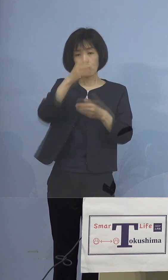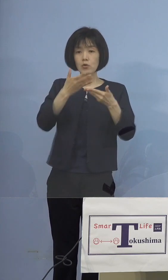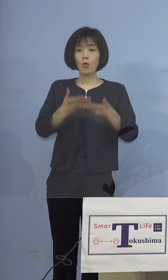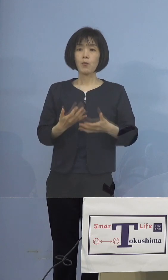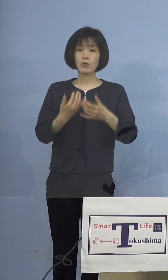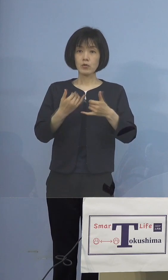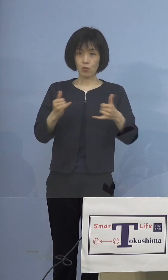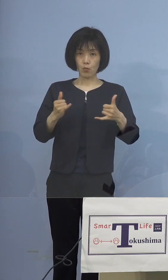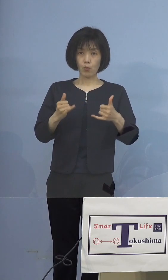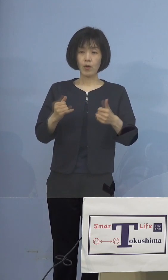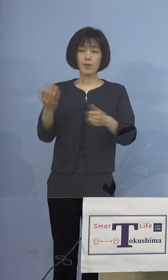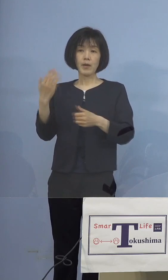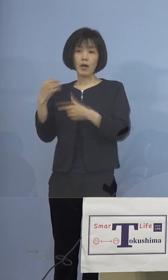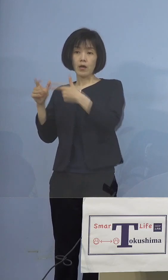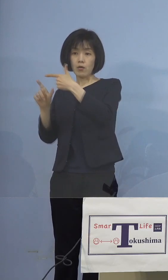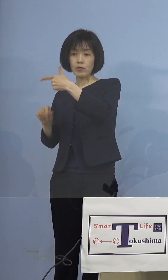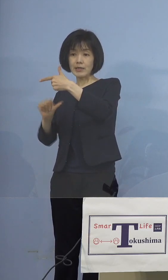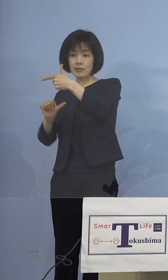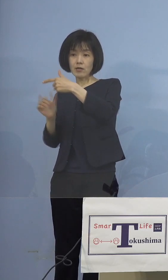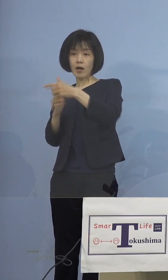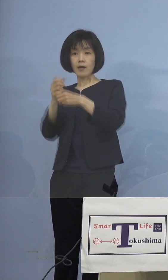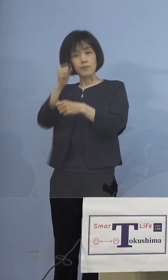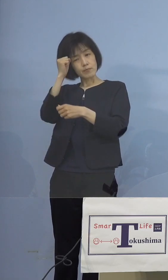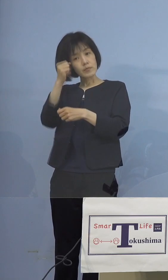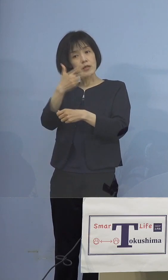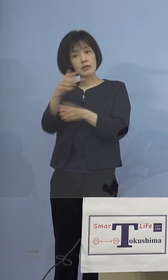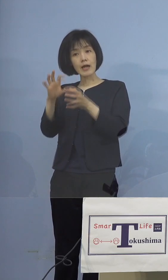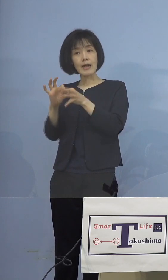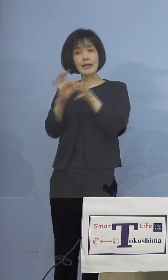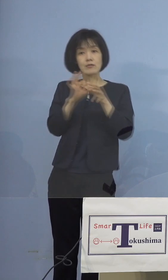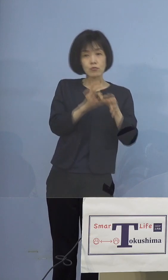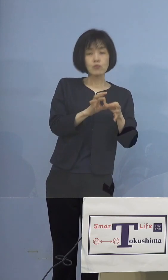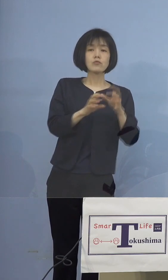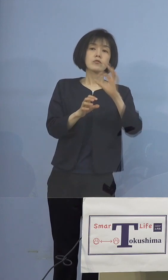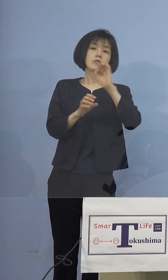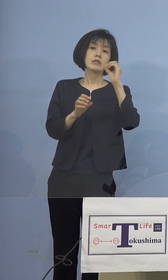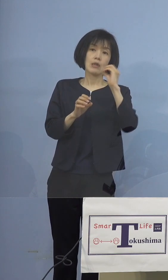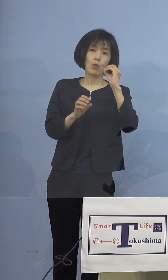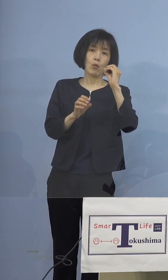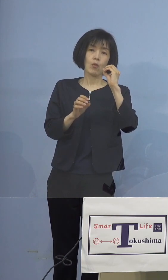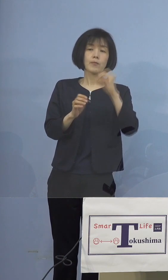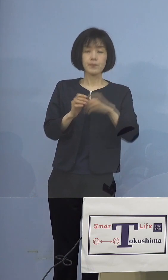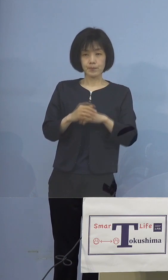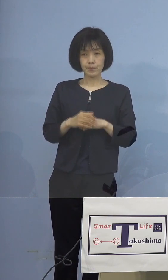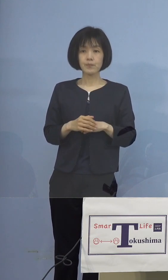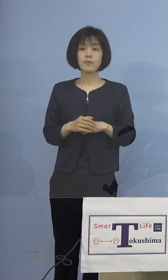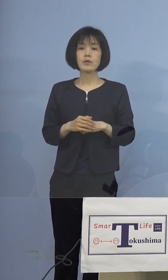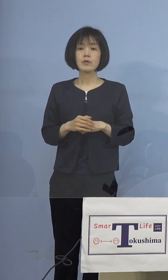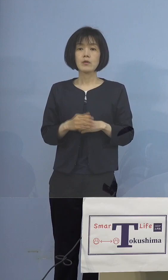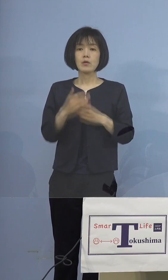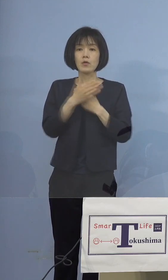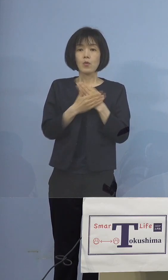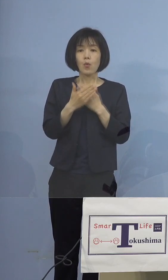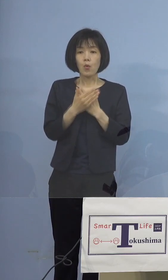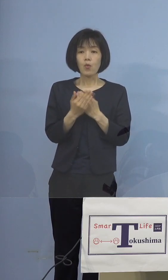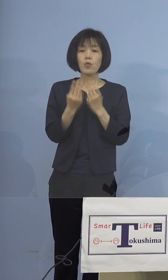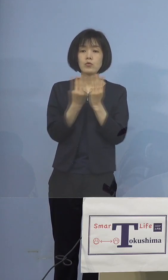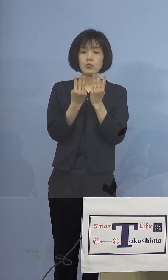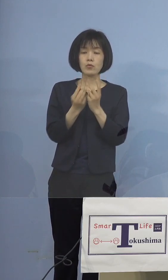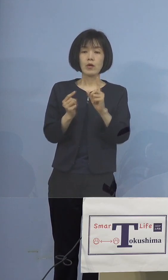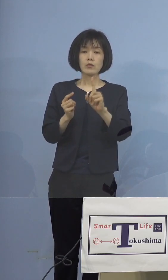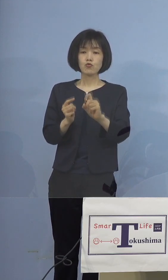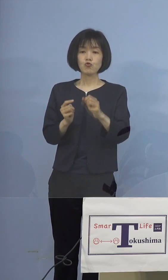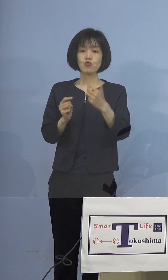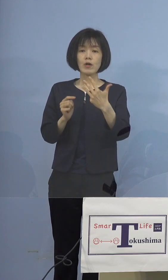が6月5日から7日連続で0人となっております。療養者数ですが